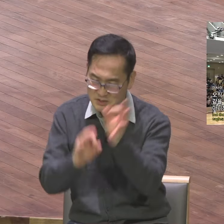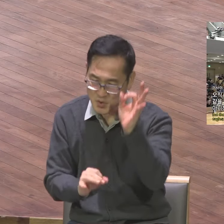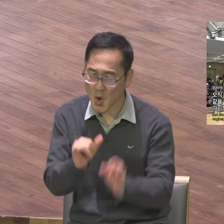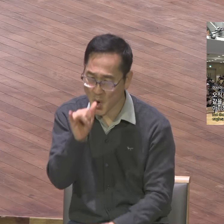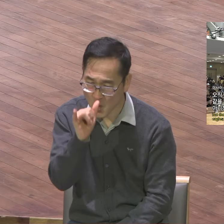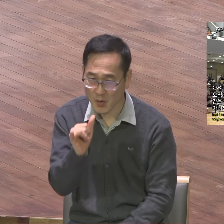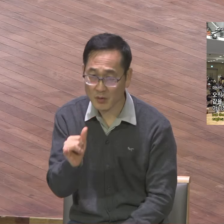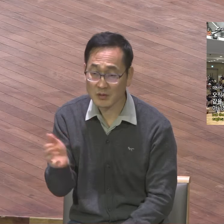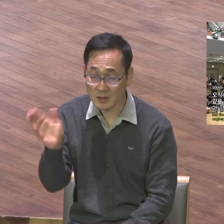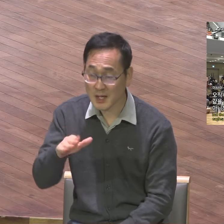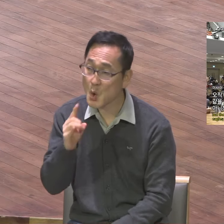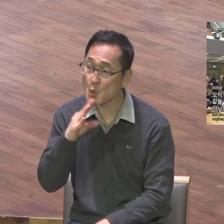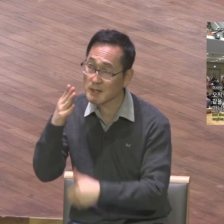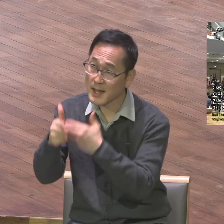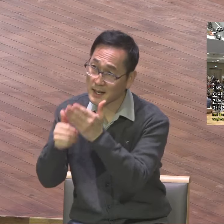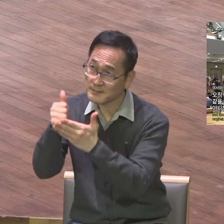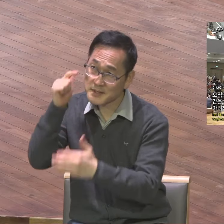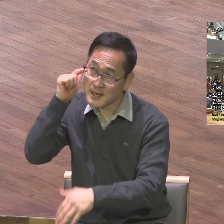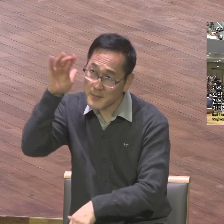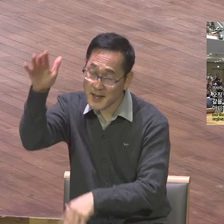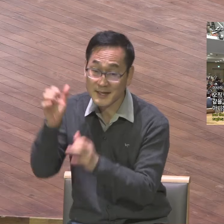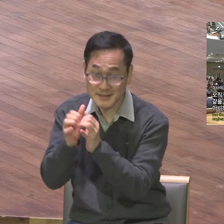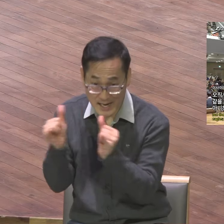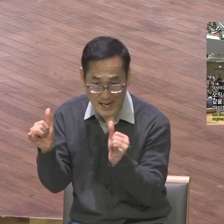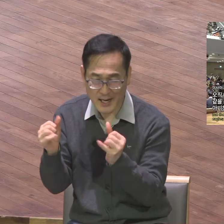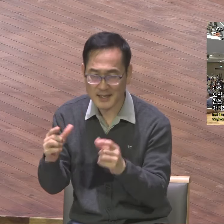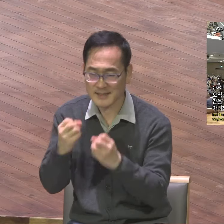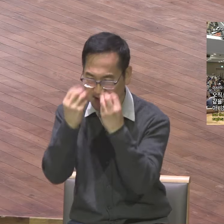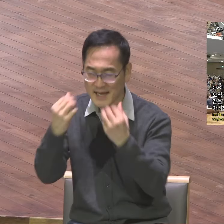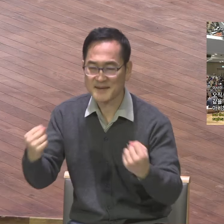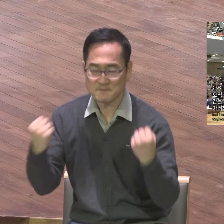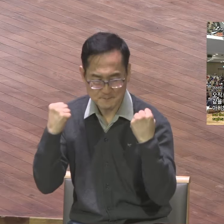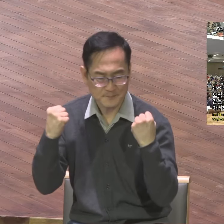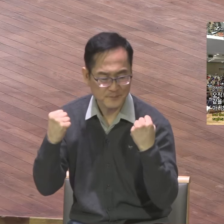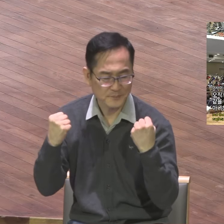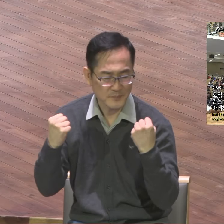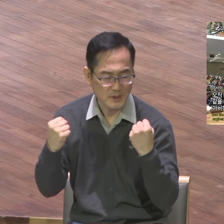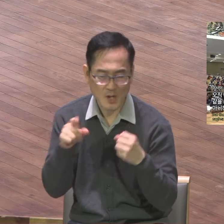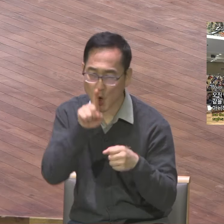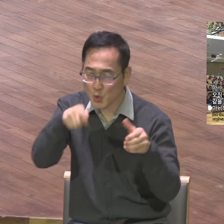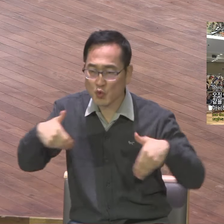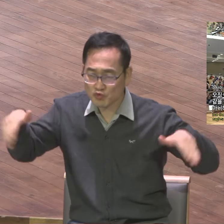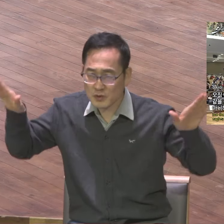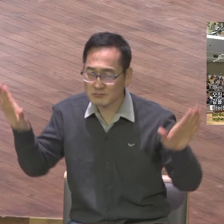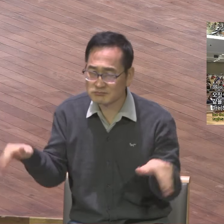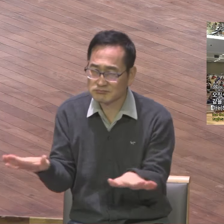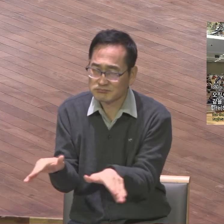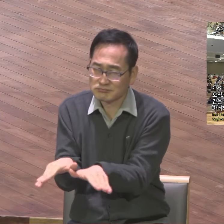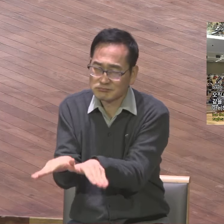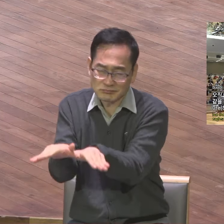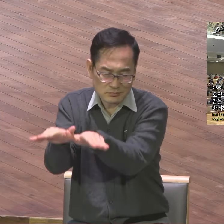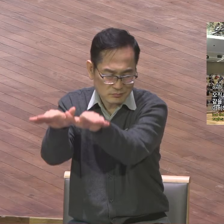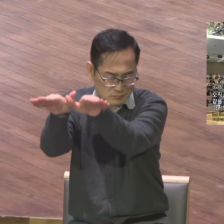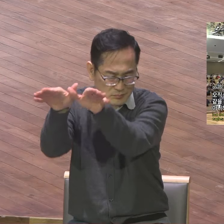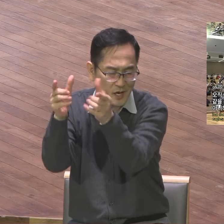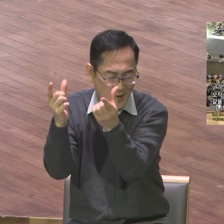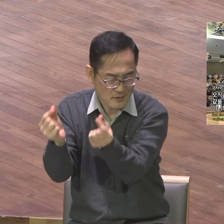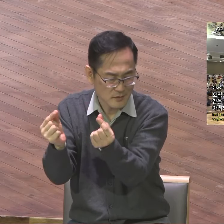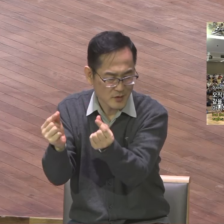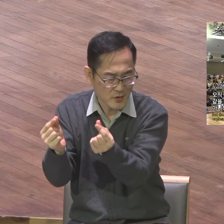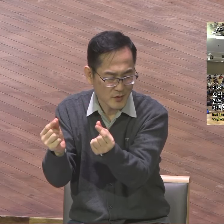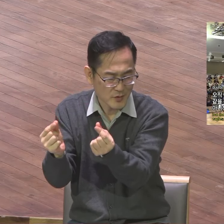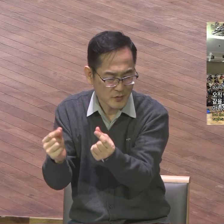쓰러지되 오직 여호와를 앙망하는 자는 새 힘을 얻으리니 독수리가 날개 치며 올라가면 같을